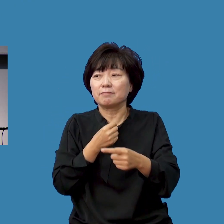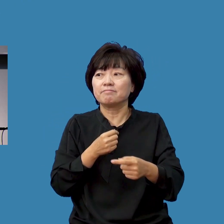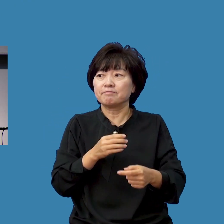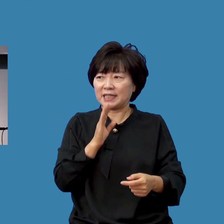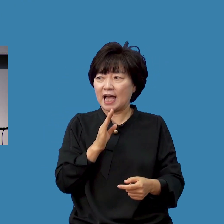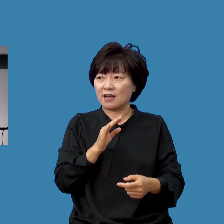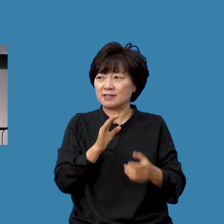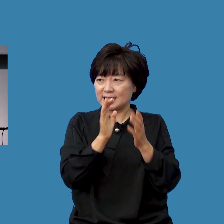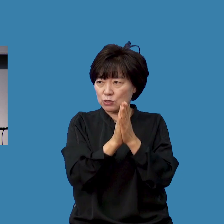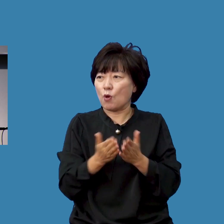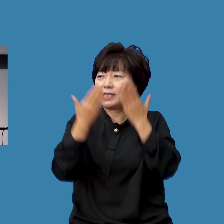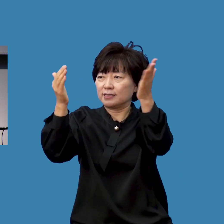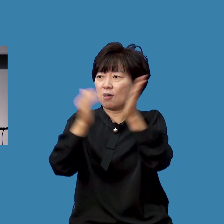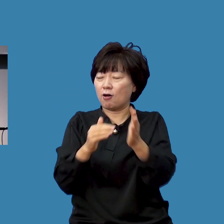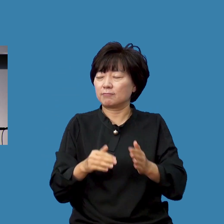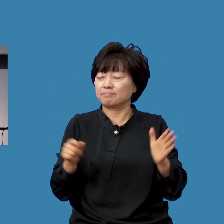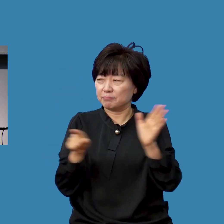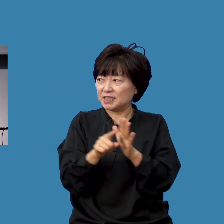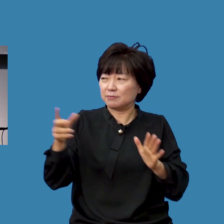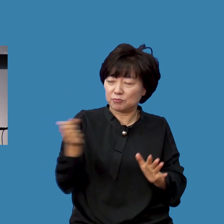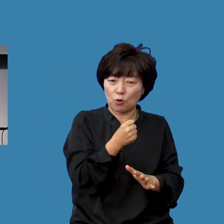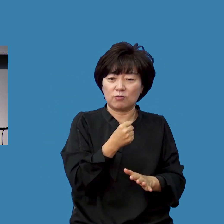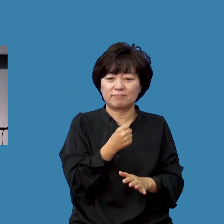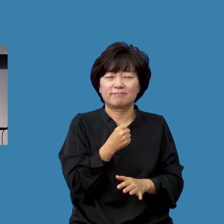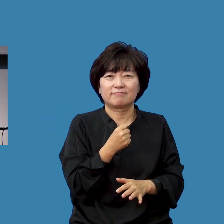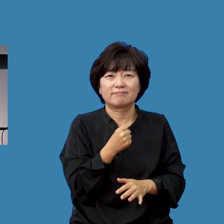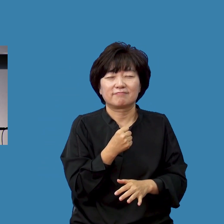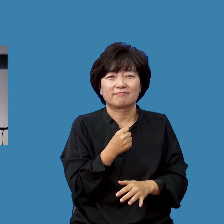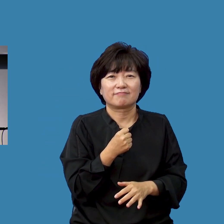맞아, 우리가 기도했어. 그리고 그 믿음을 가지시고